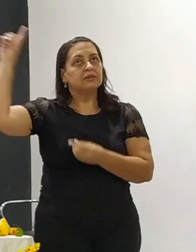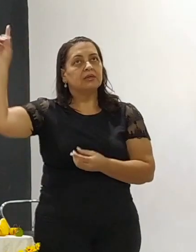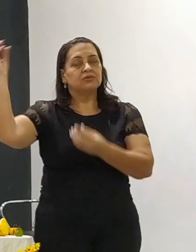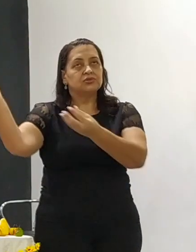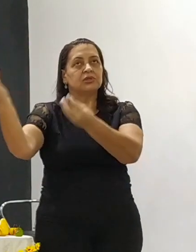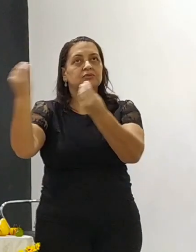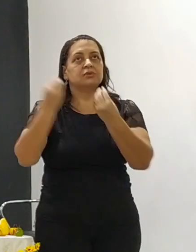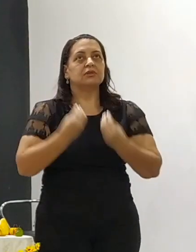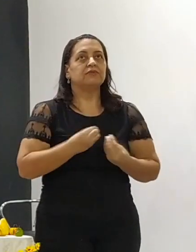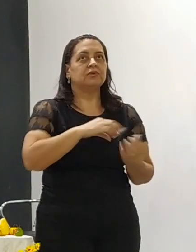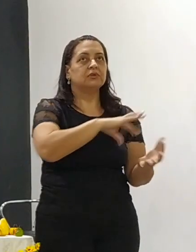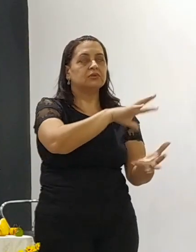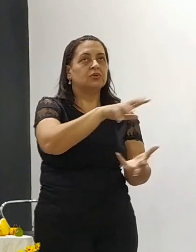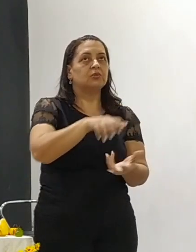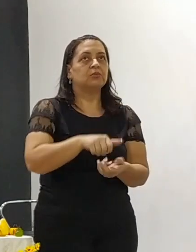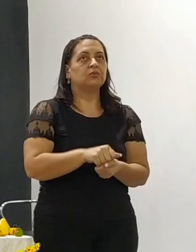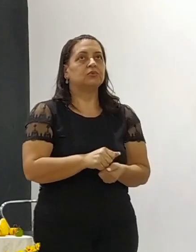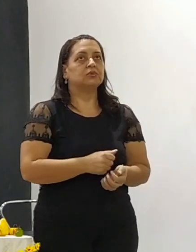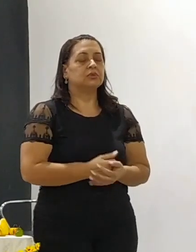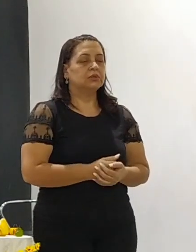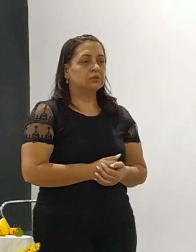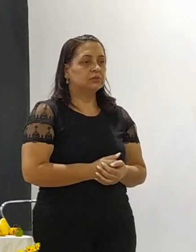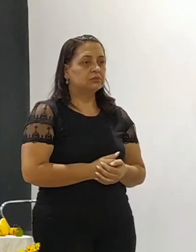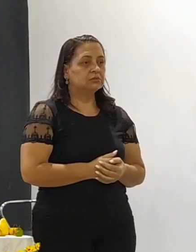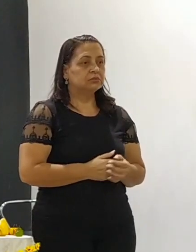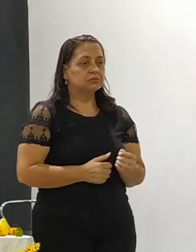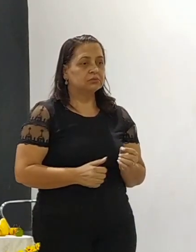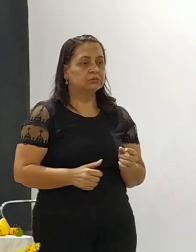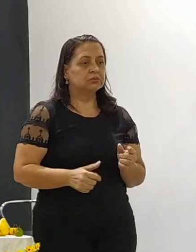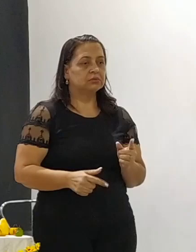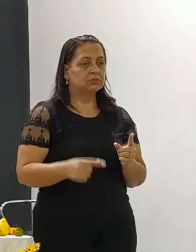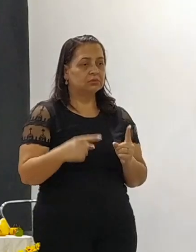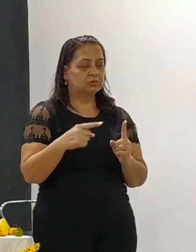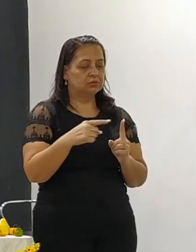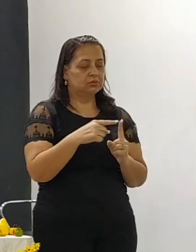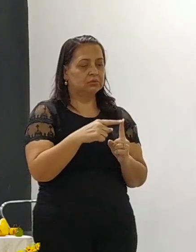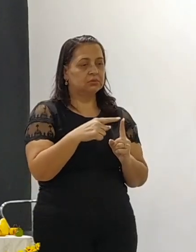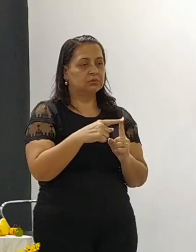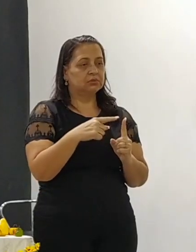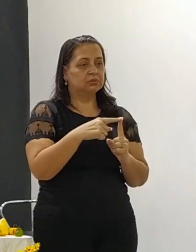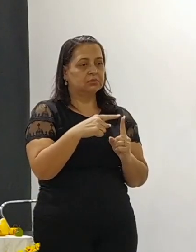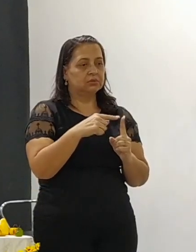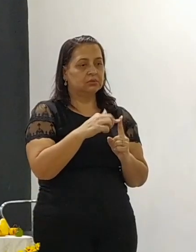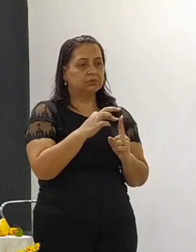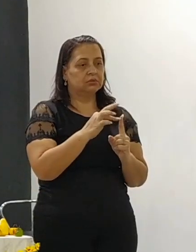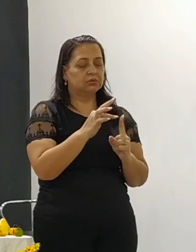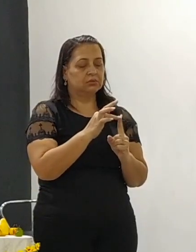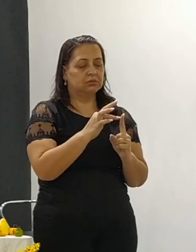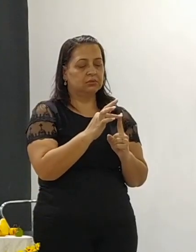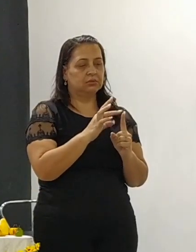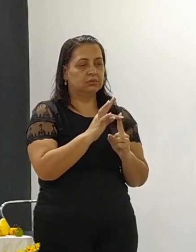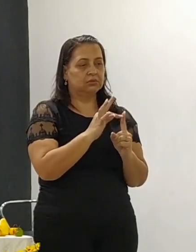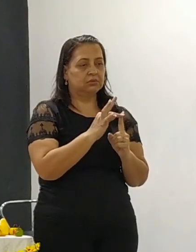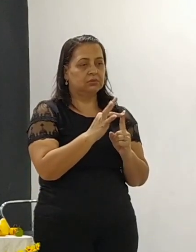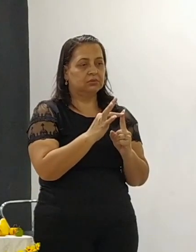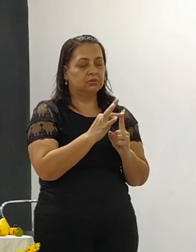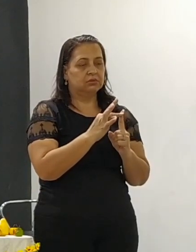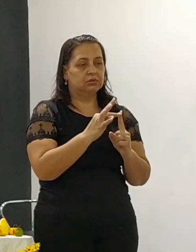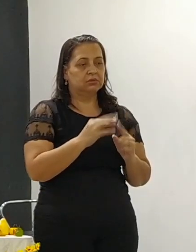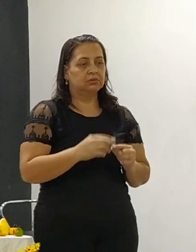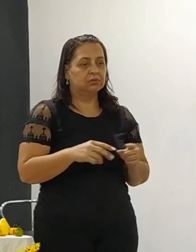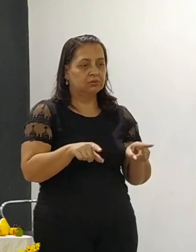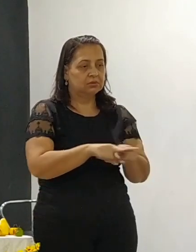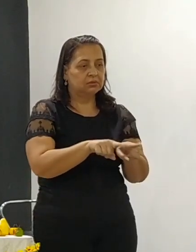mundo. Aleluia. Segundo Timóteo capítulo 2, os discípulos eles mantêm essa mesma visão de Jesus